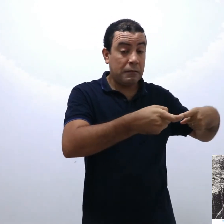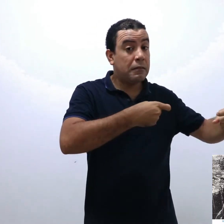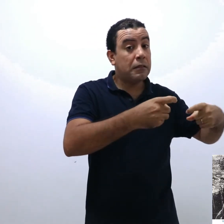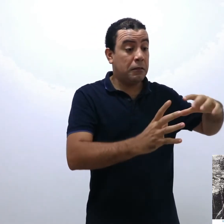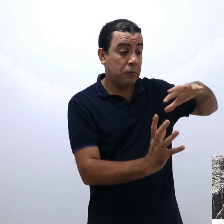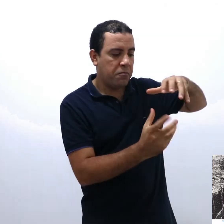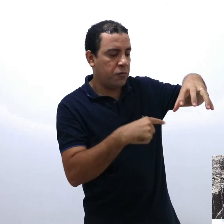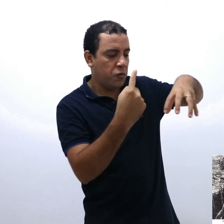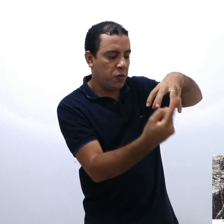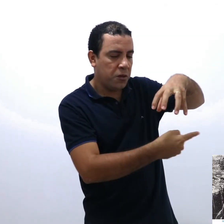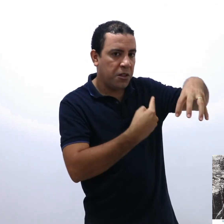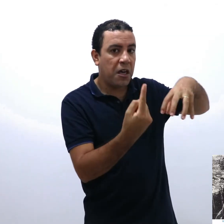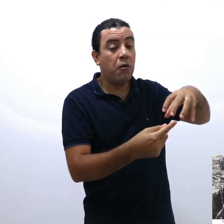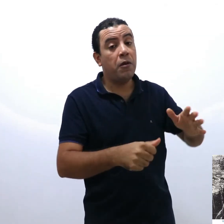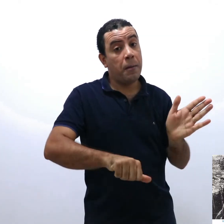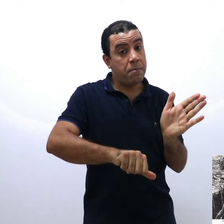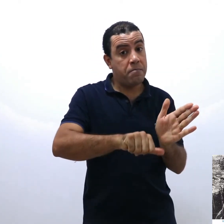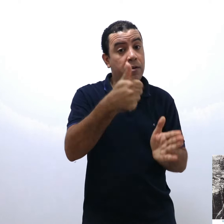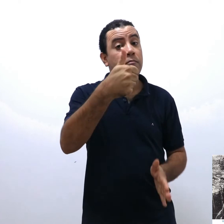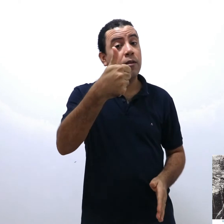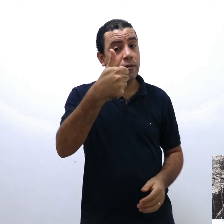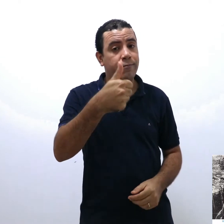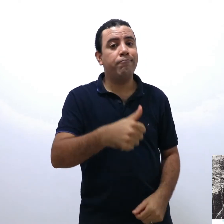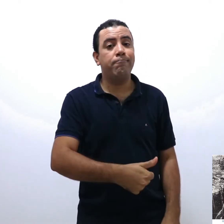Então, essa guerra foi no mundo inteiro, a Primeira Guerra Mundial.